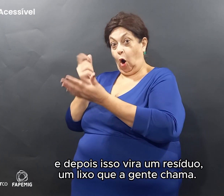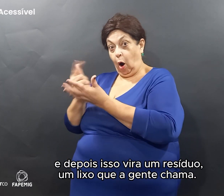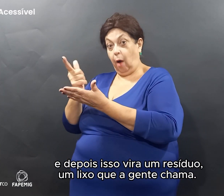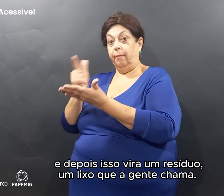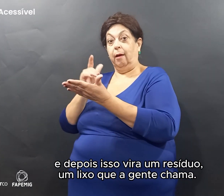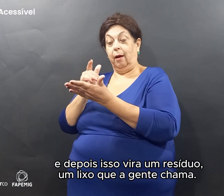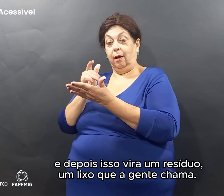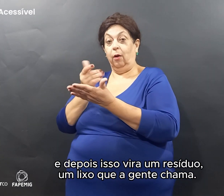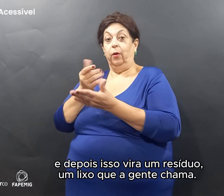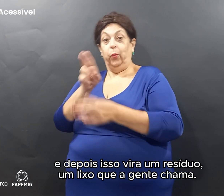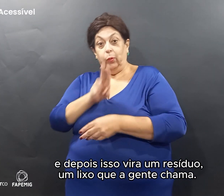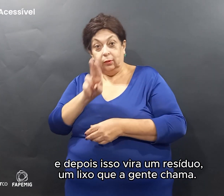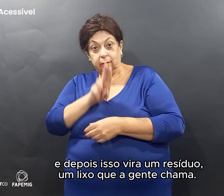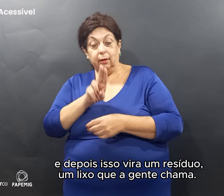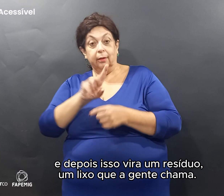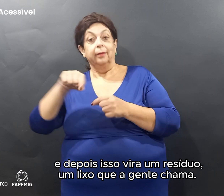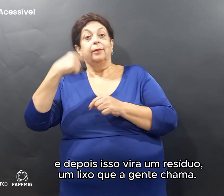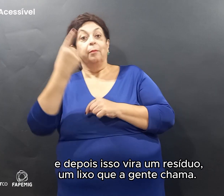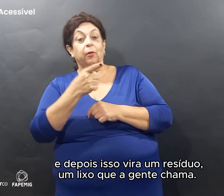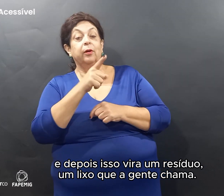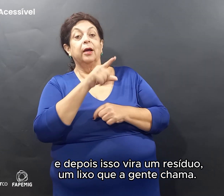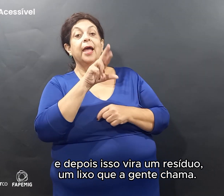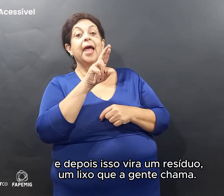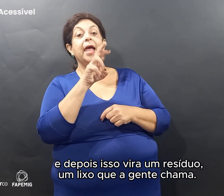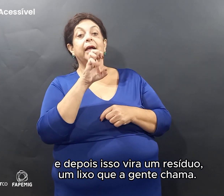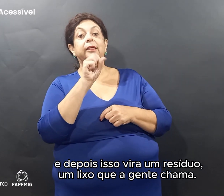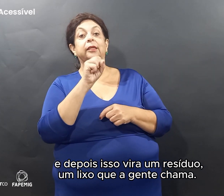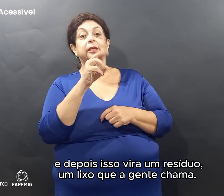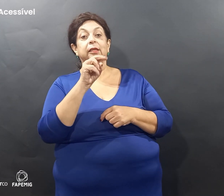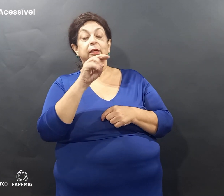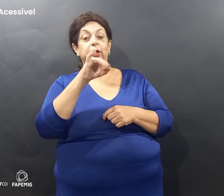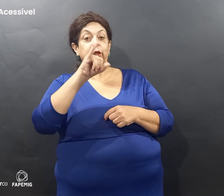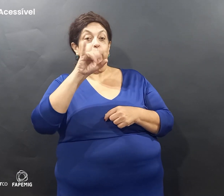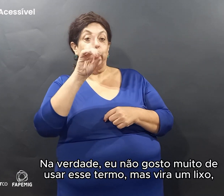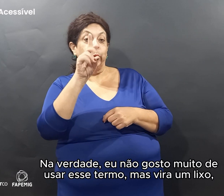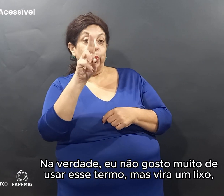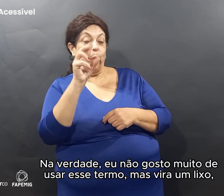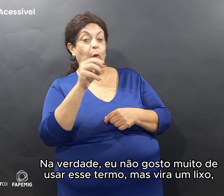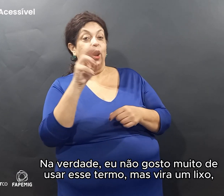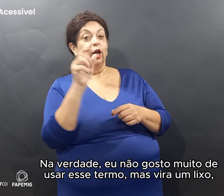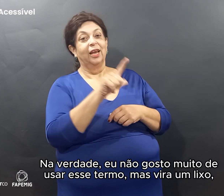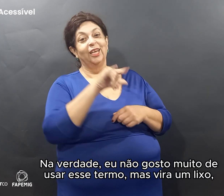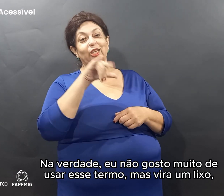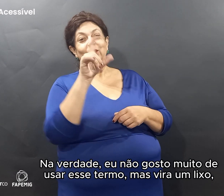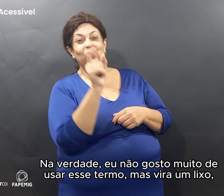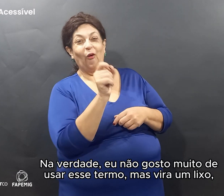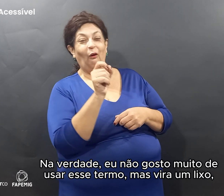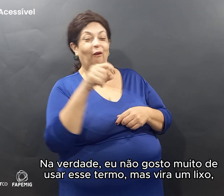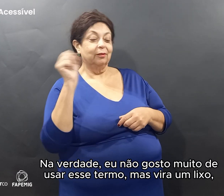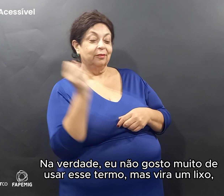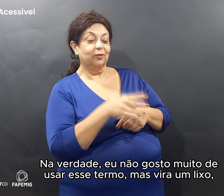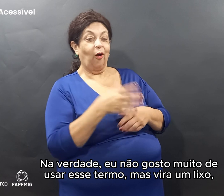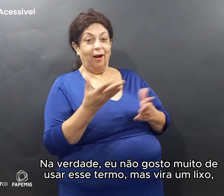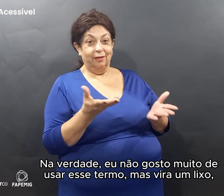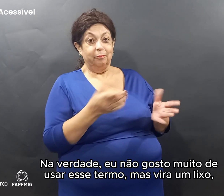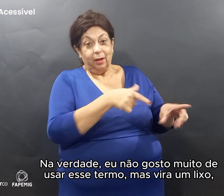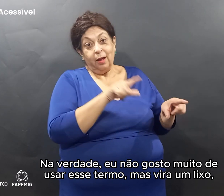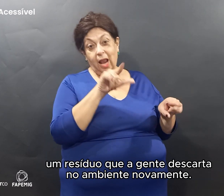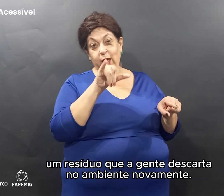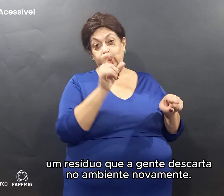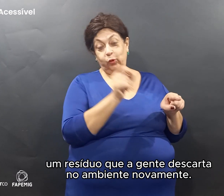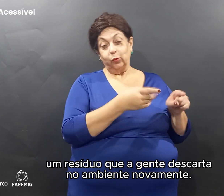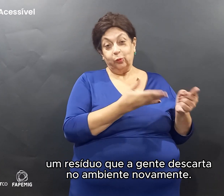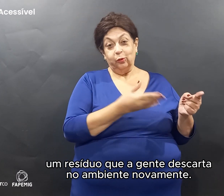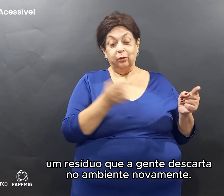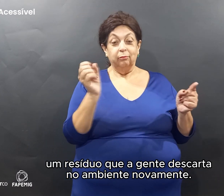produtos e depois isso vira um resíduo, né? Um lixo que a gente chama aqui. Na verdade, eu não gosto muito de usar esse termo, mas vira um lixo